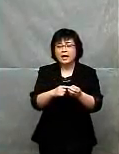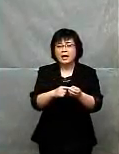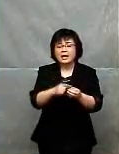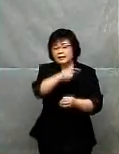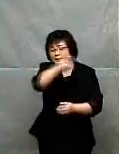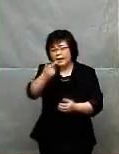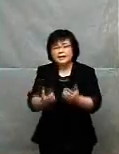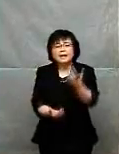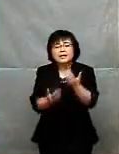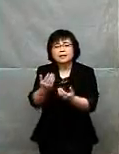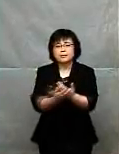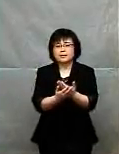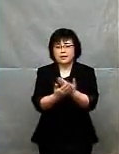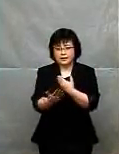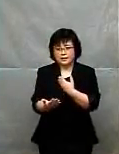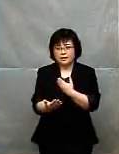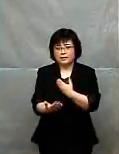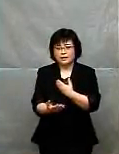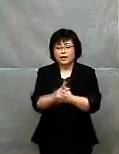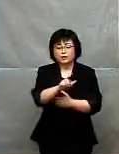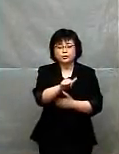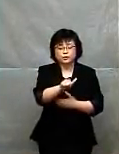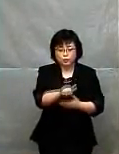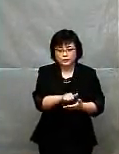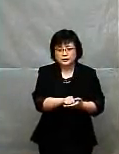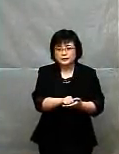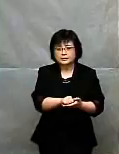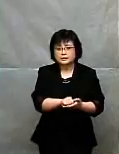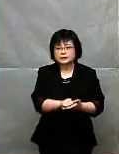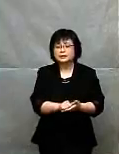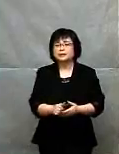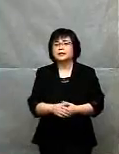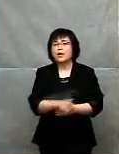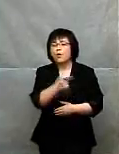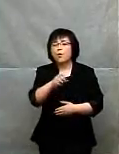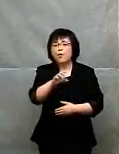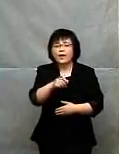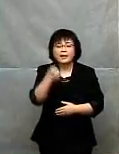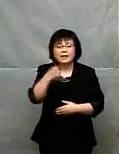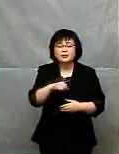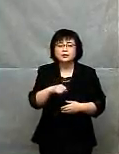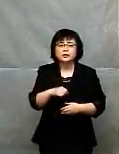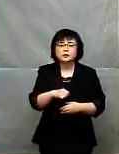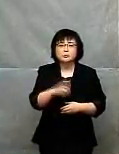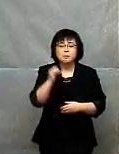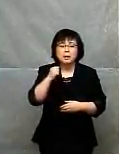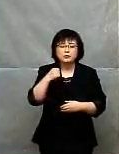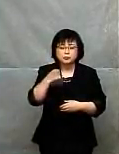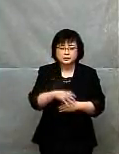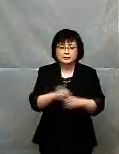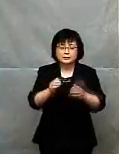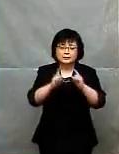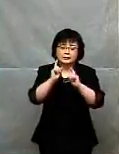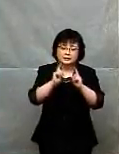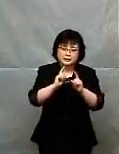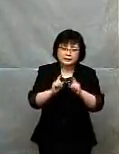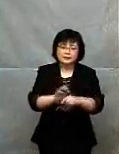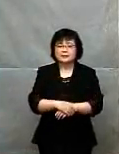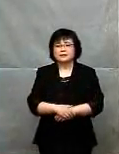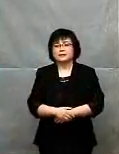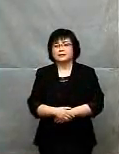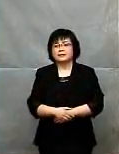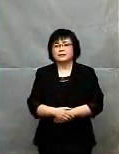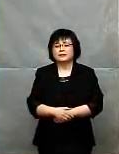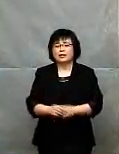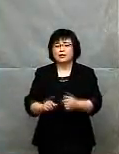会、15日に水郷大江夏祭り灯籠流し花火大会、